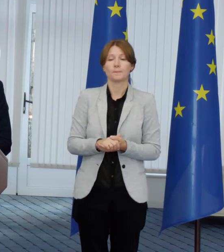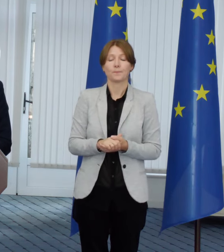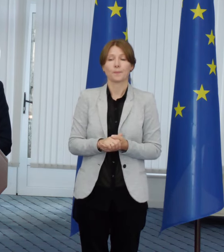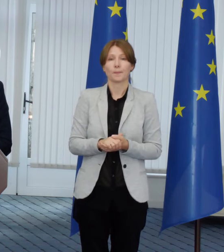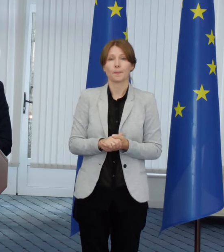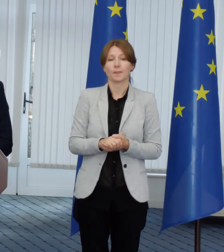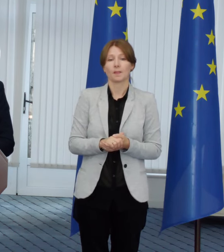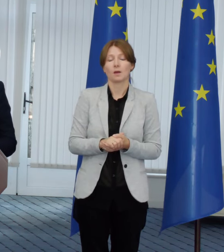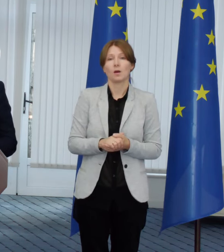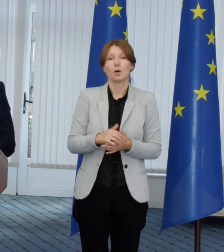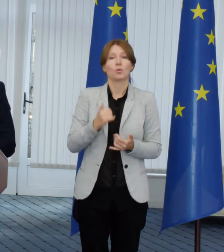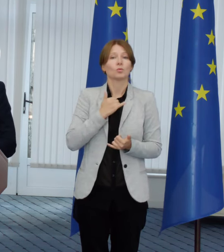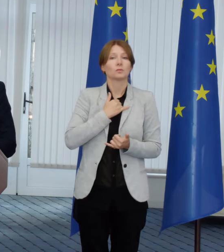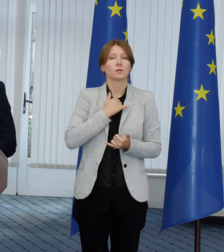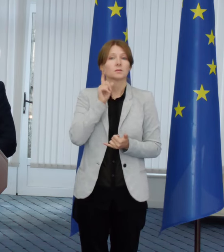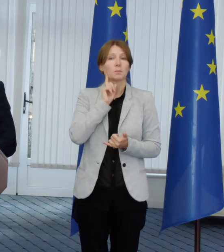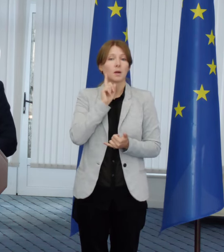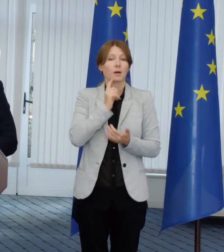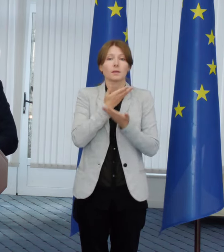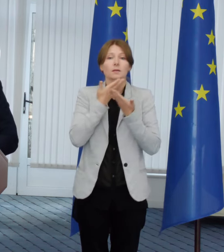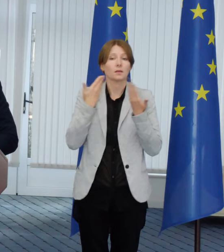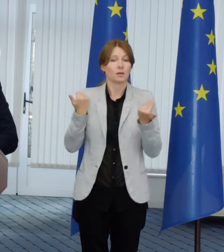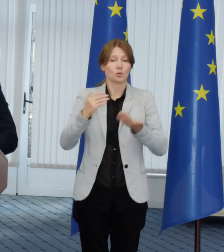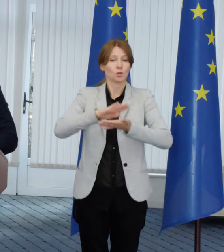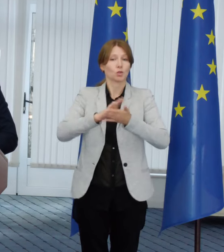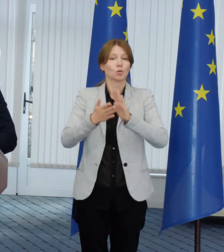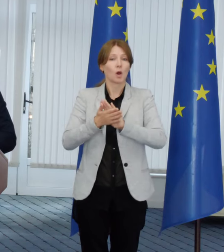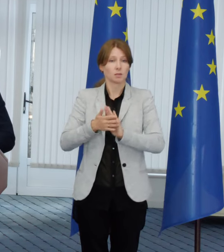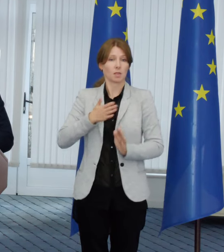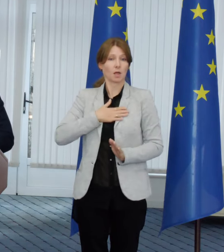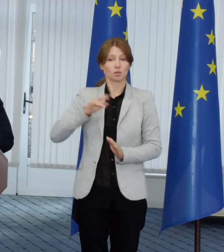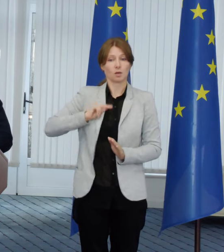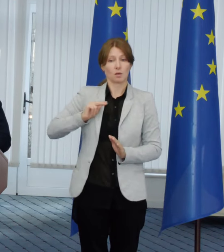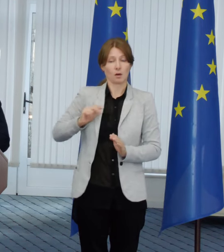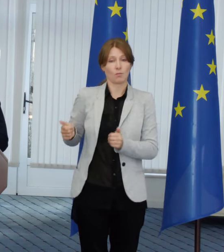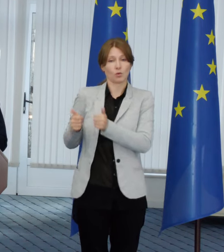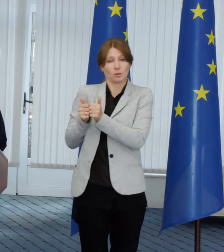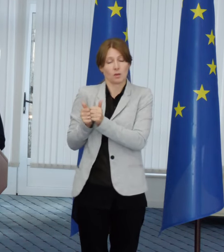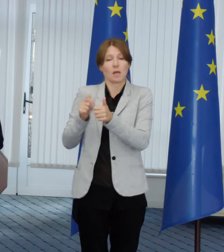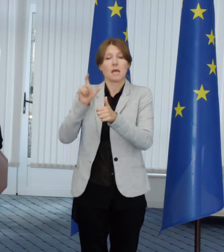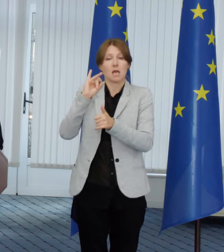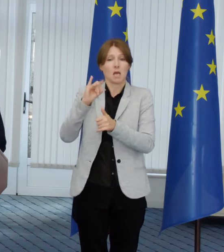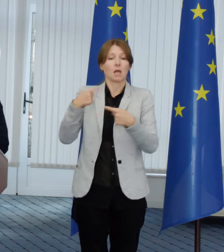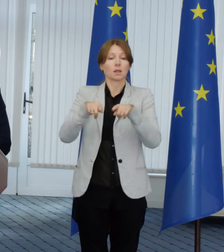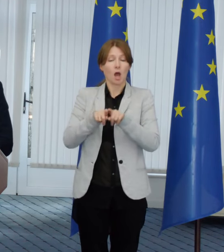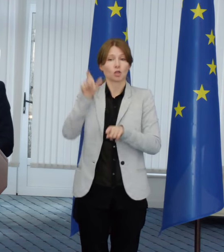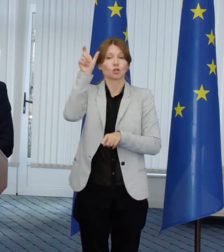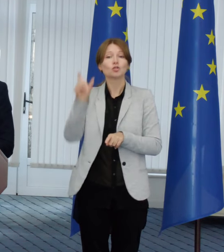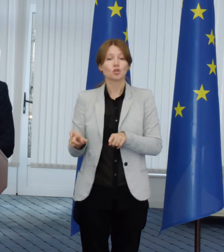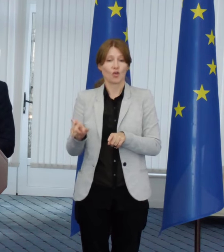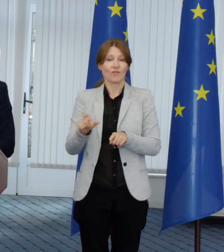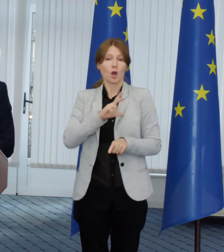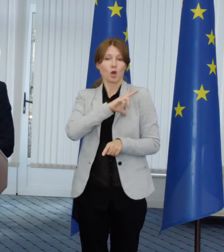Deci, nu avem situații în care colegii ai noștri, asistenți personali, nu își primesc salariul.